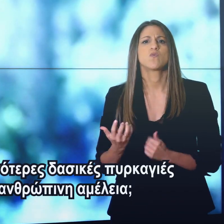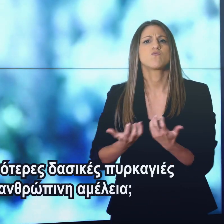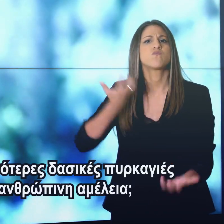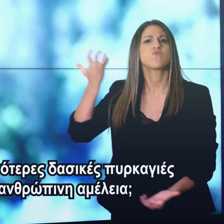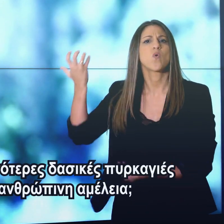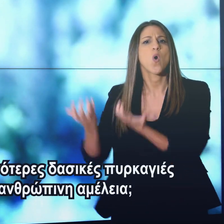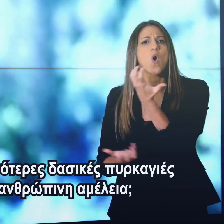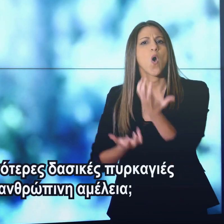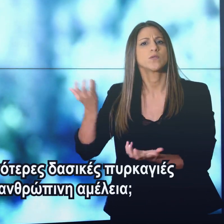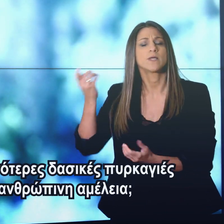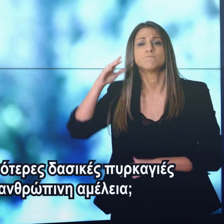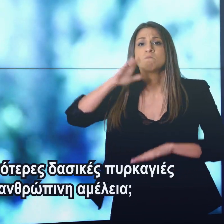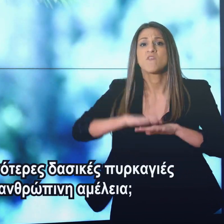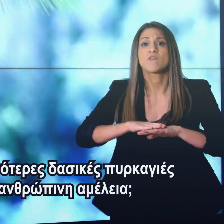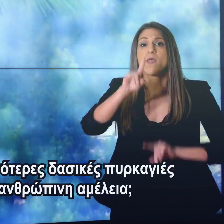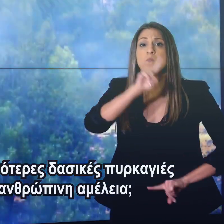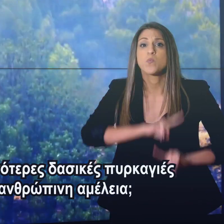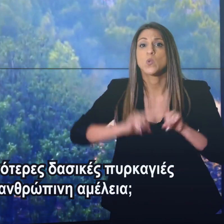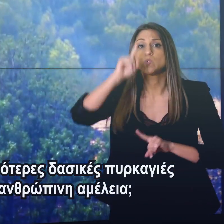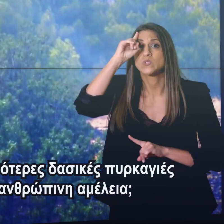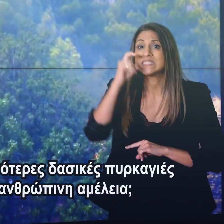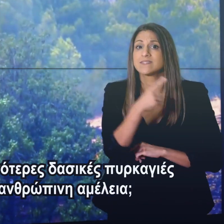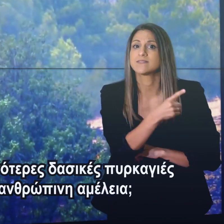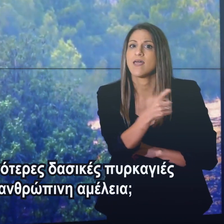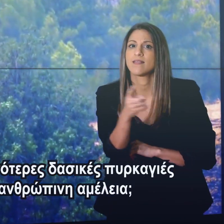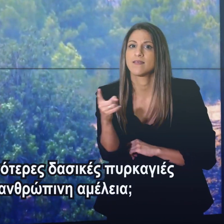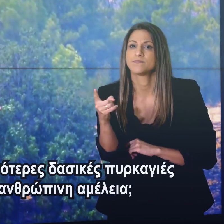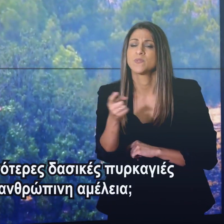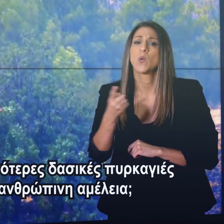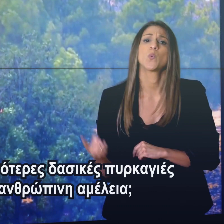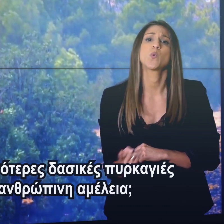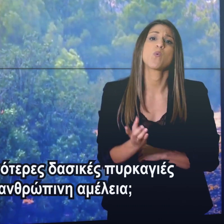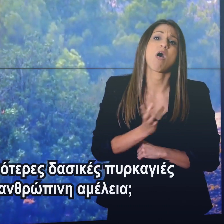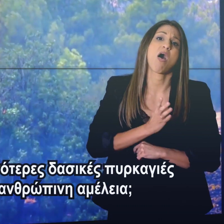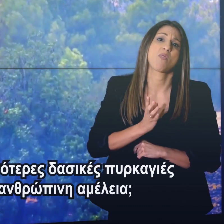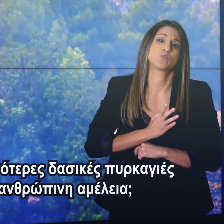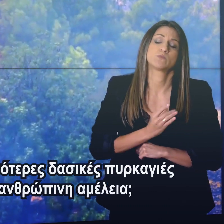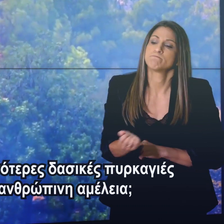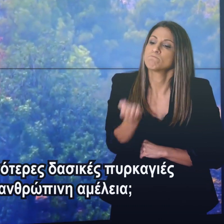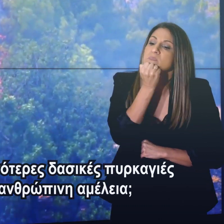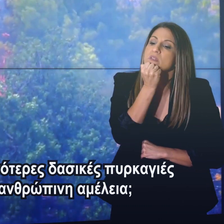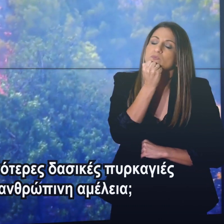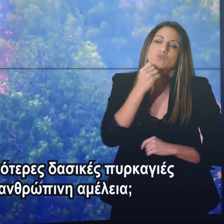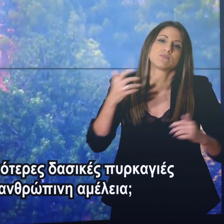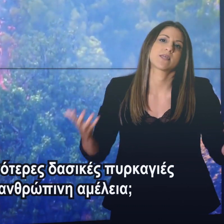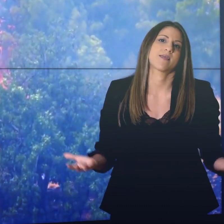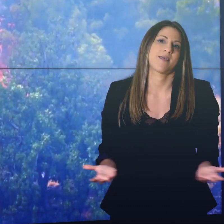Εσείς ξέρετε ότι οι περισσότερες δασικές πυρκαγιές εκδηλώνονται από ανθρώπινη αμέλεια?